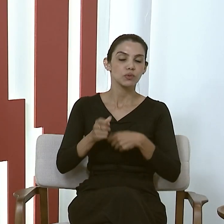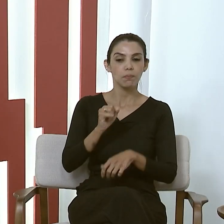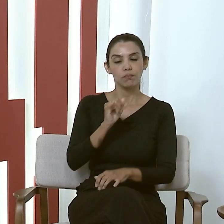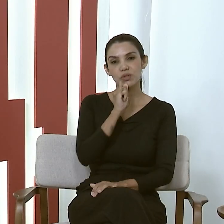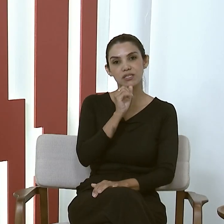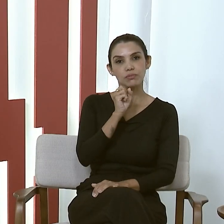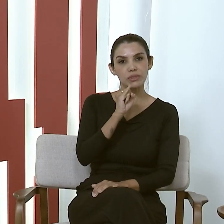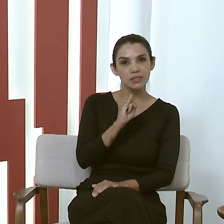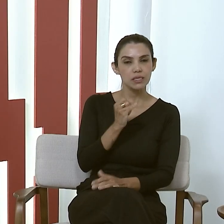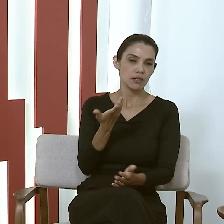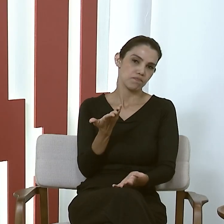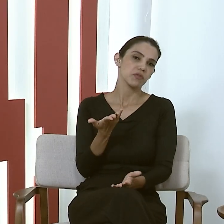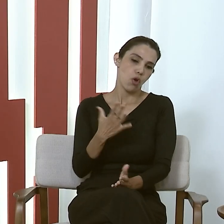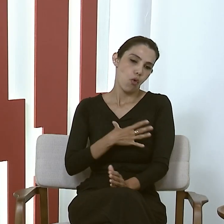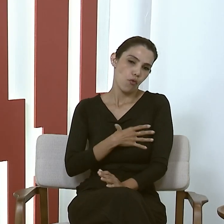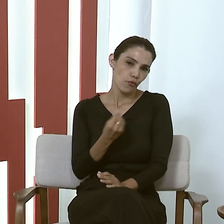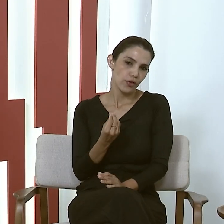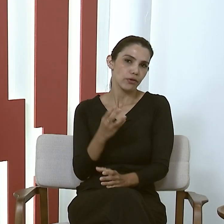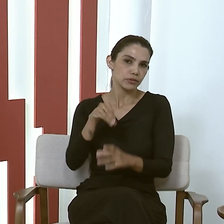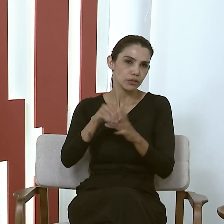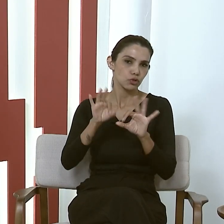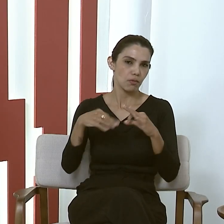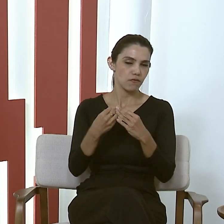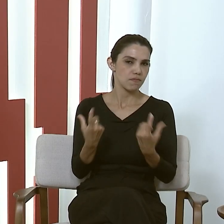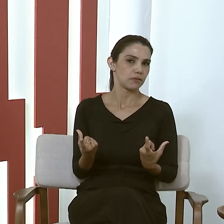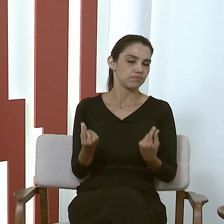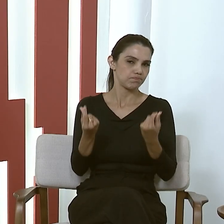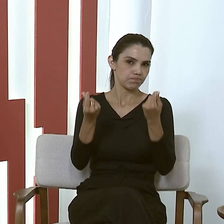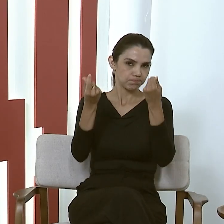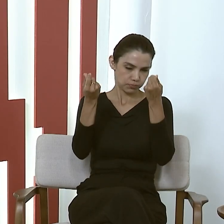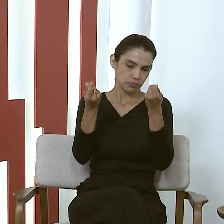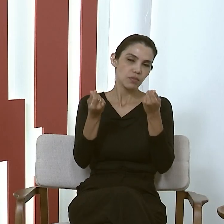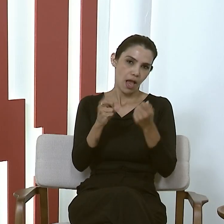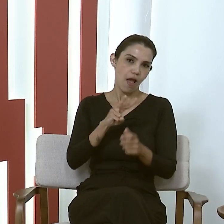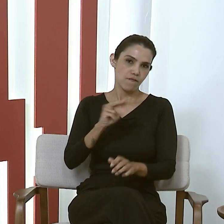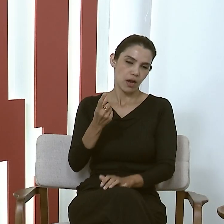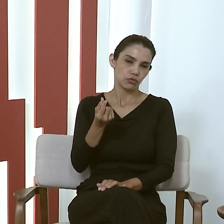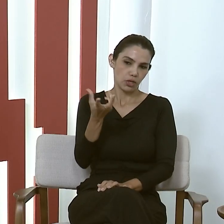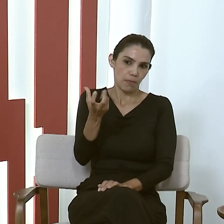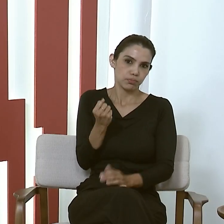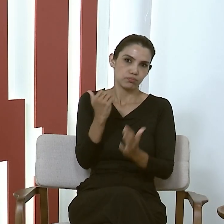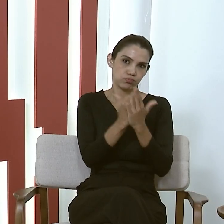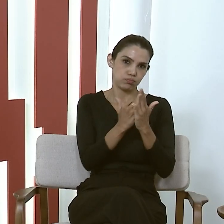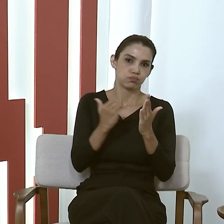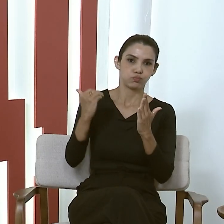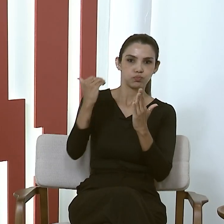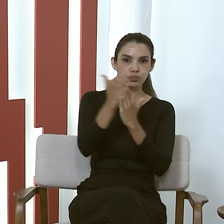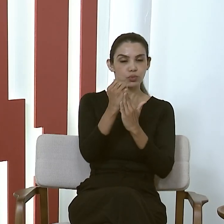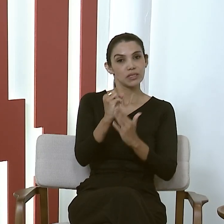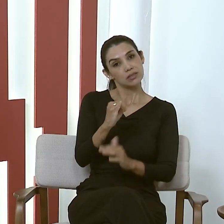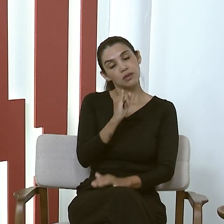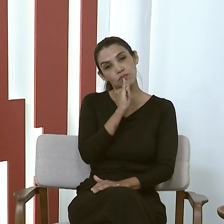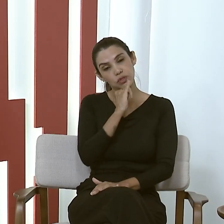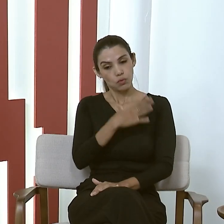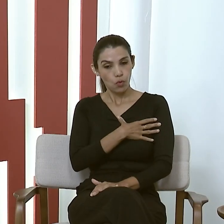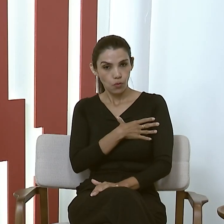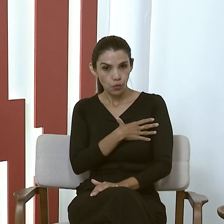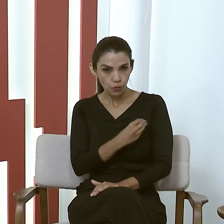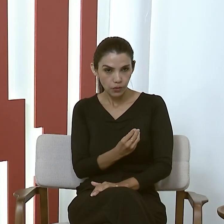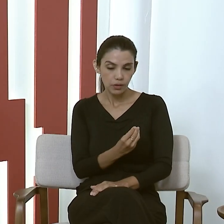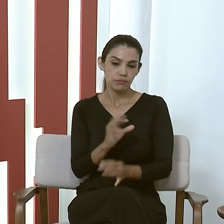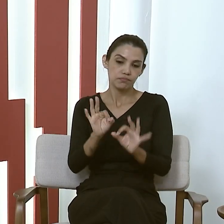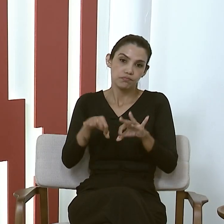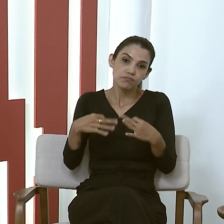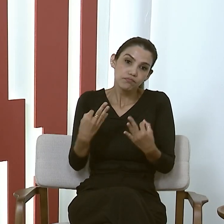de uma família de alto padrão, essa pensão provavelmente será uma pensão mais alta. Mas se é um filho de uma família